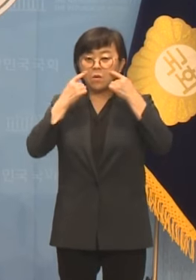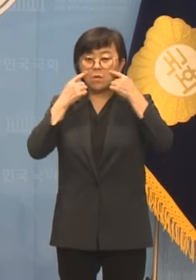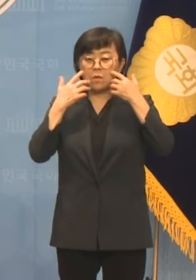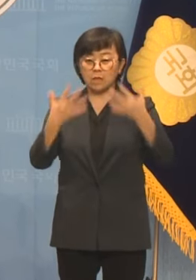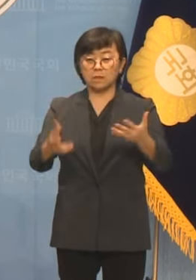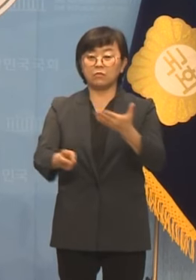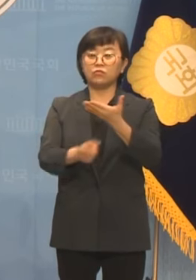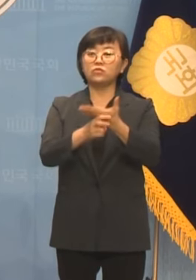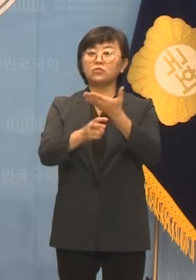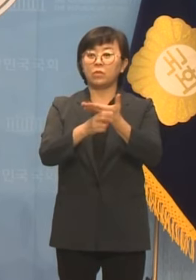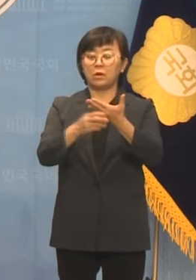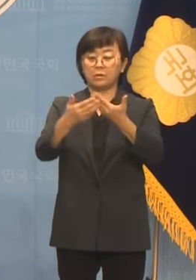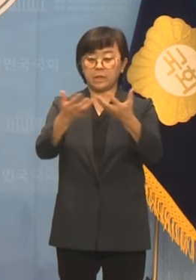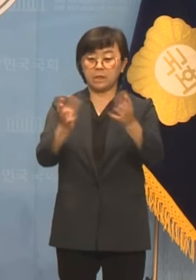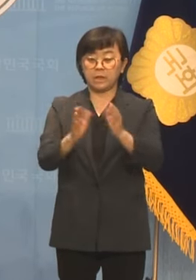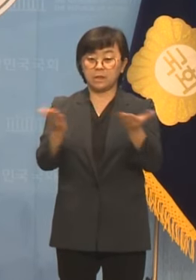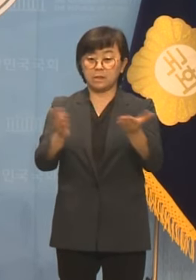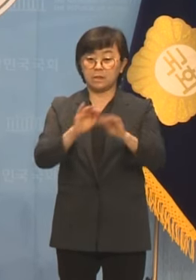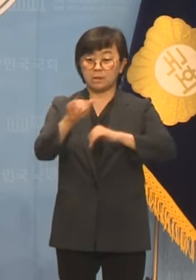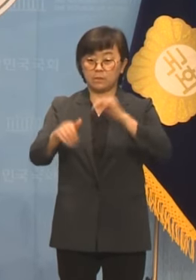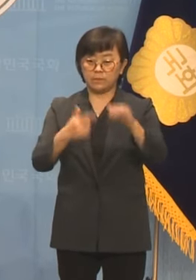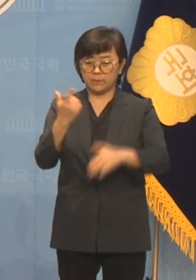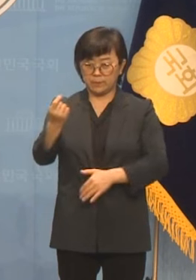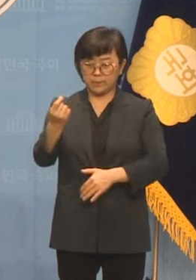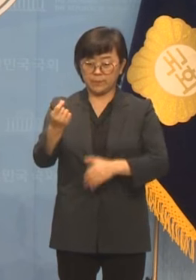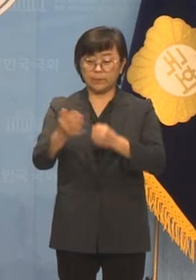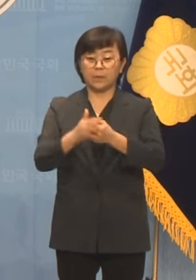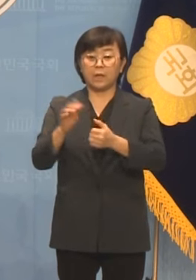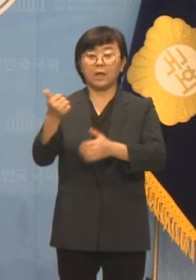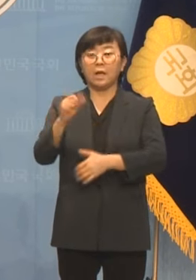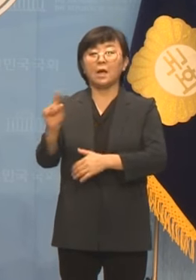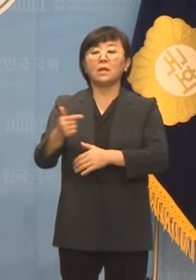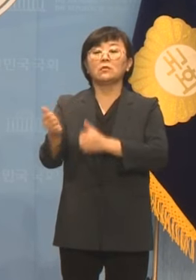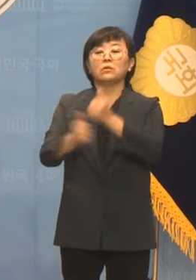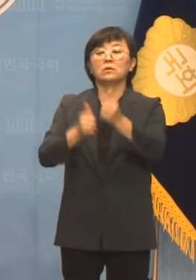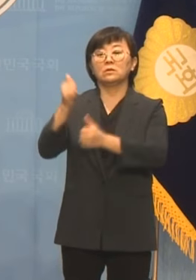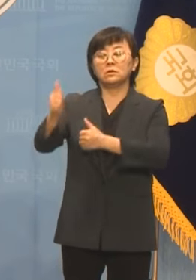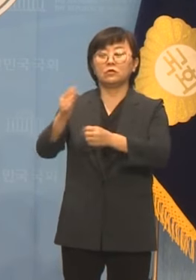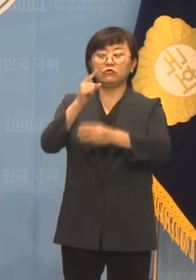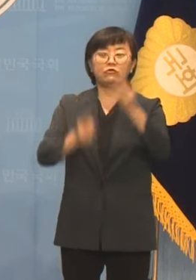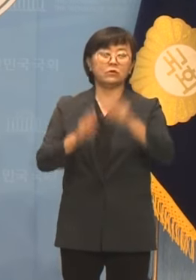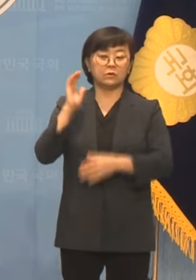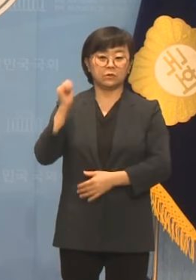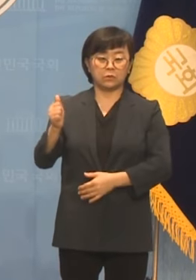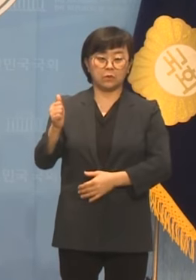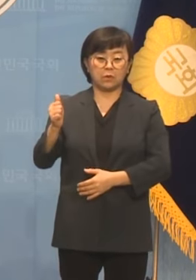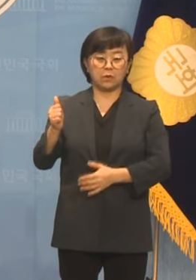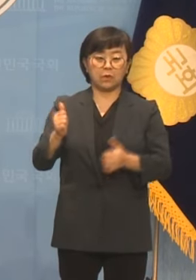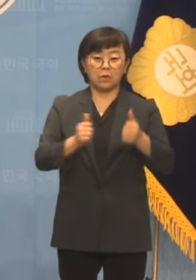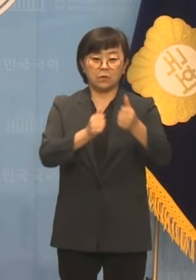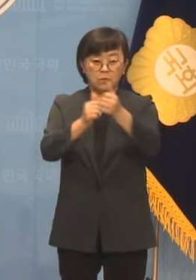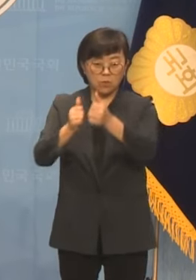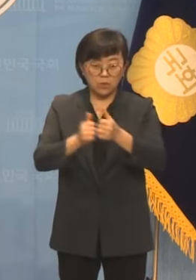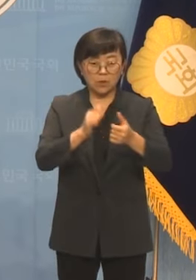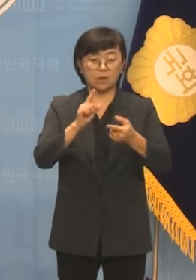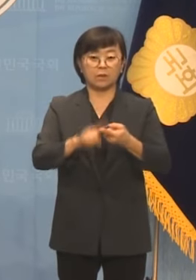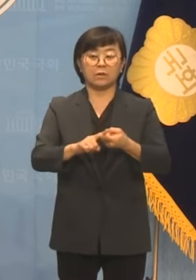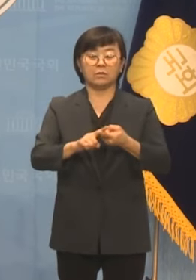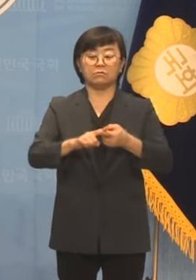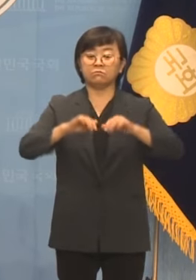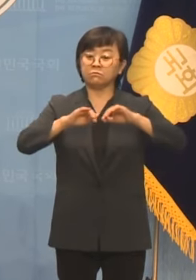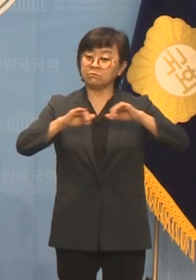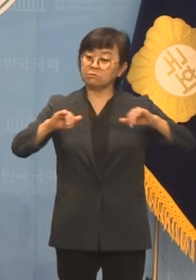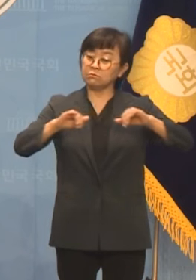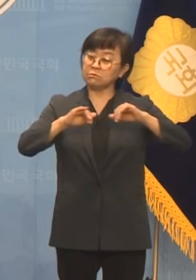불법적인 당 입입니다 하지만 한동훈 위원장은 대통령과의 동행 상경에 대해 따로